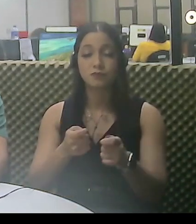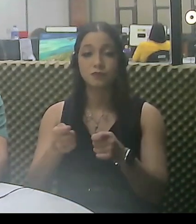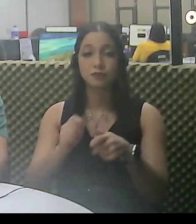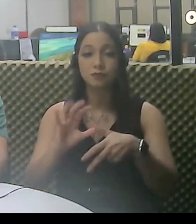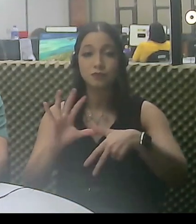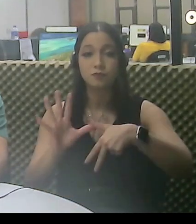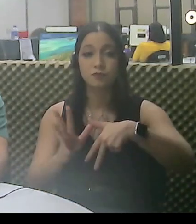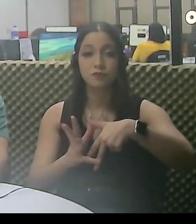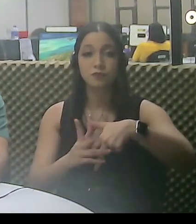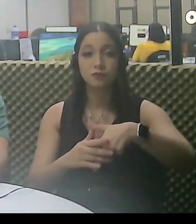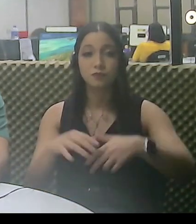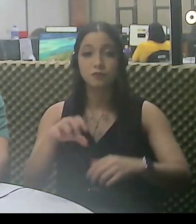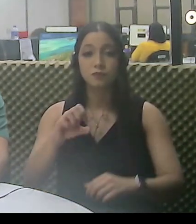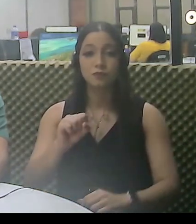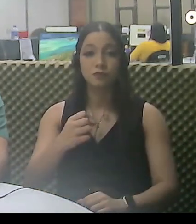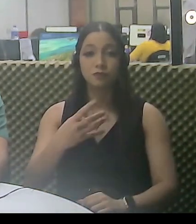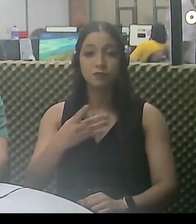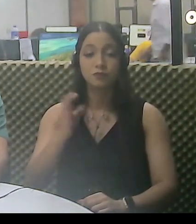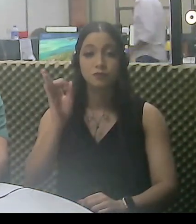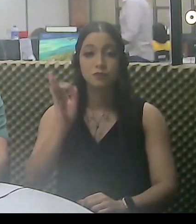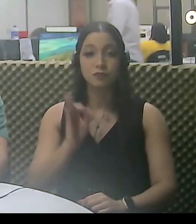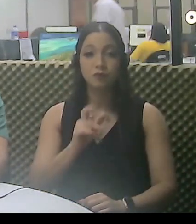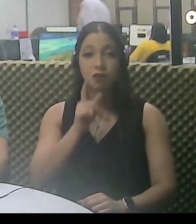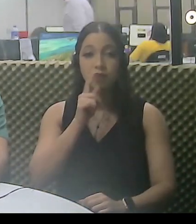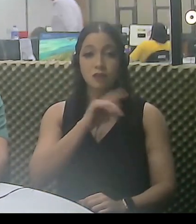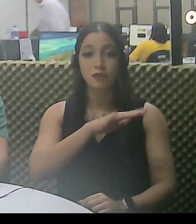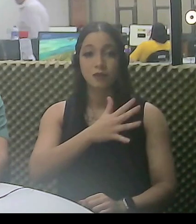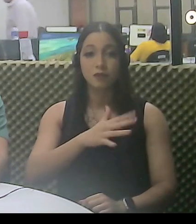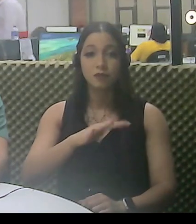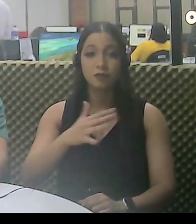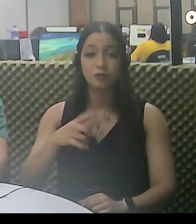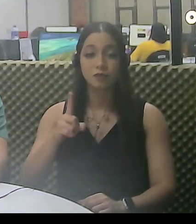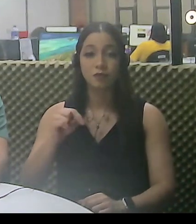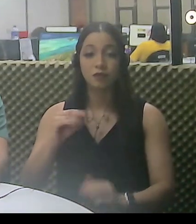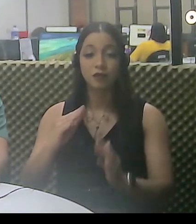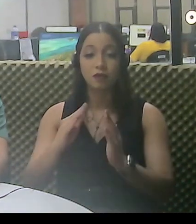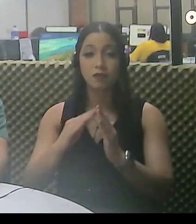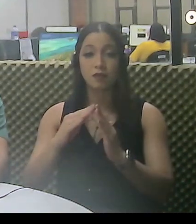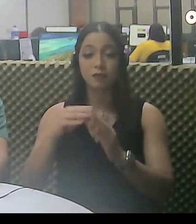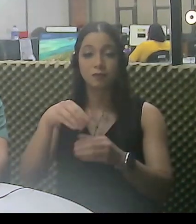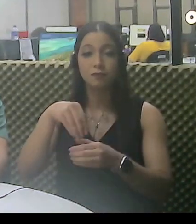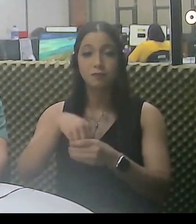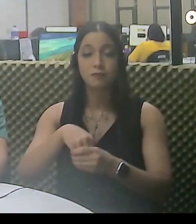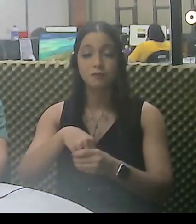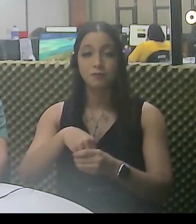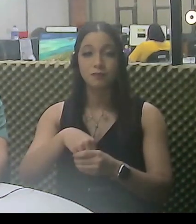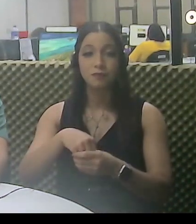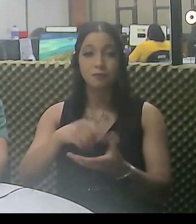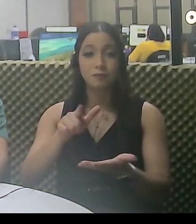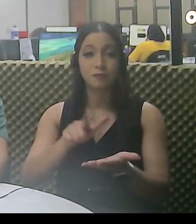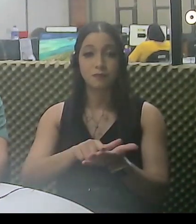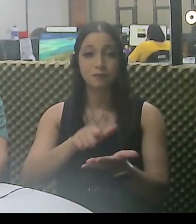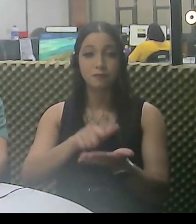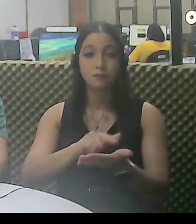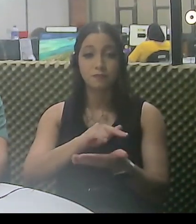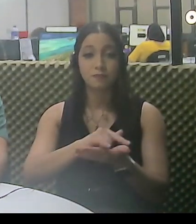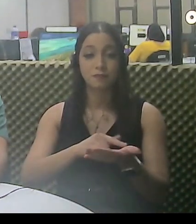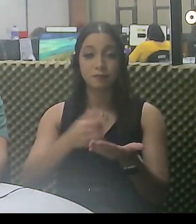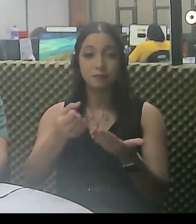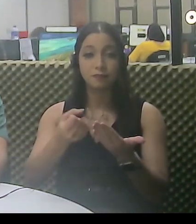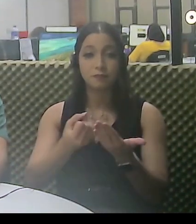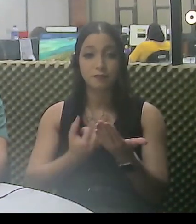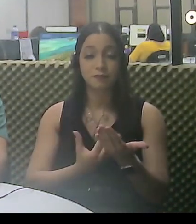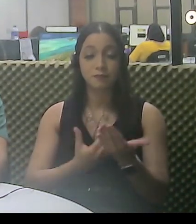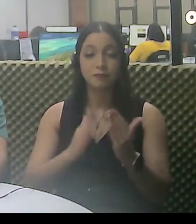Zoonoses 84% dos focos do mosquito estão nas residências no panfleto informativo distribuído